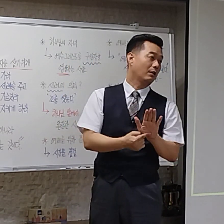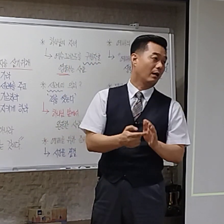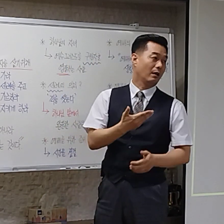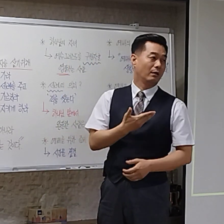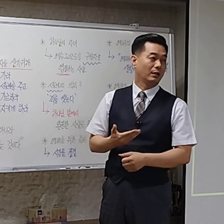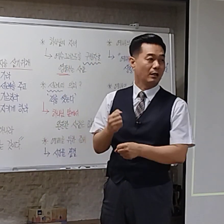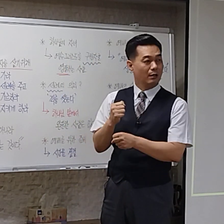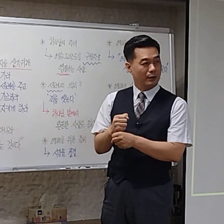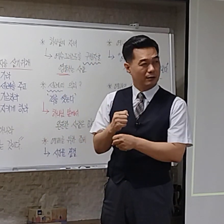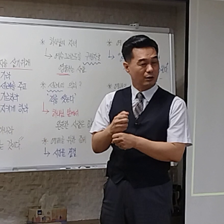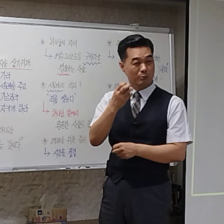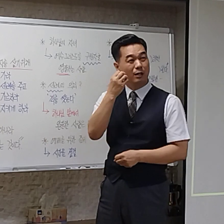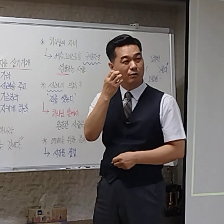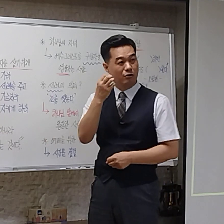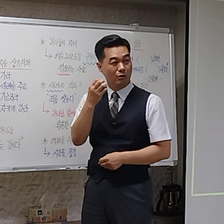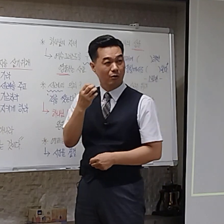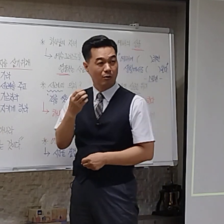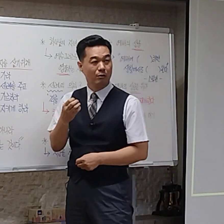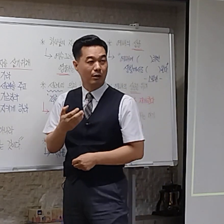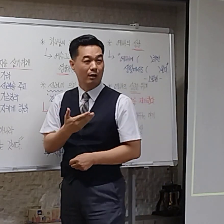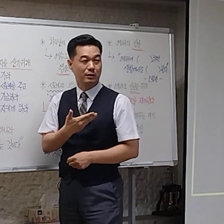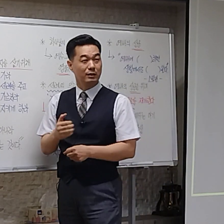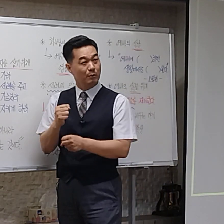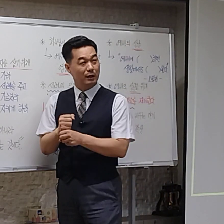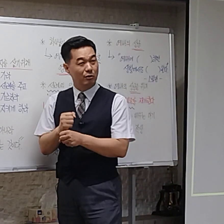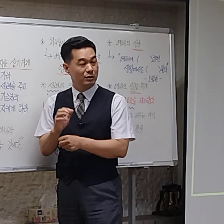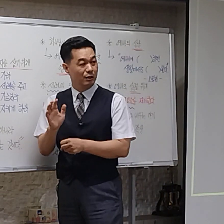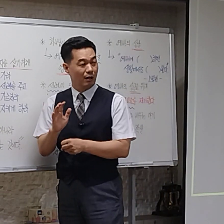한데 제자를 만든다 좀 이상하죠, 그죠? 네, 제자는 만들어지는 게